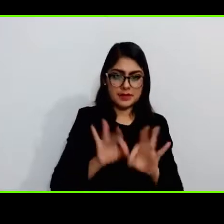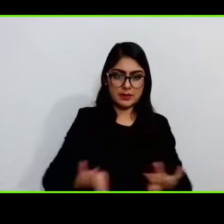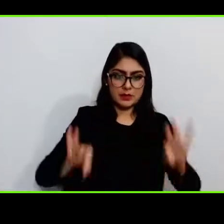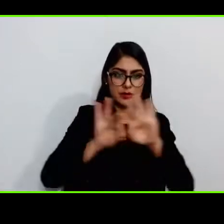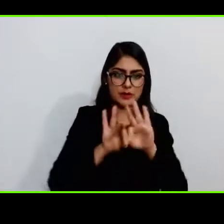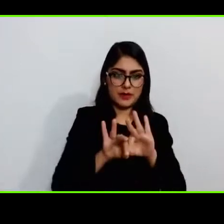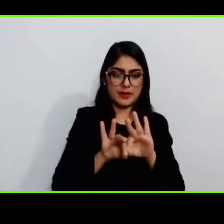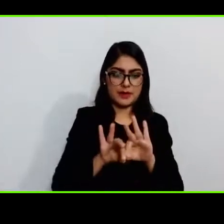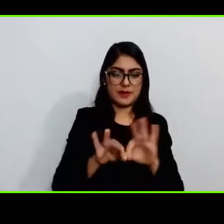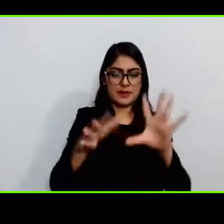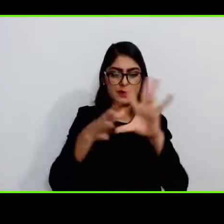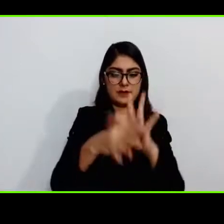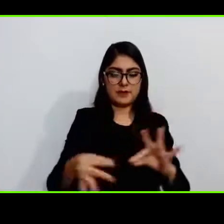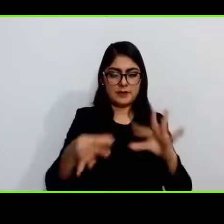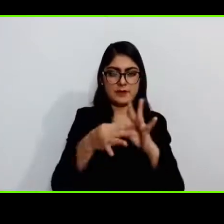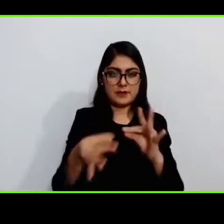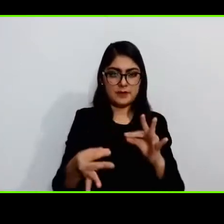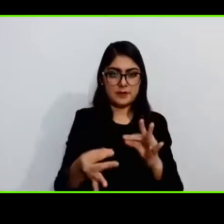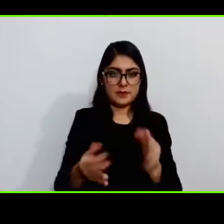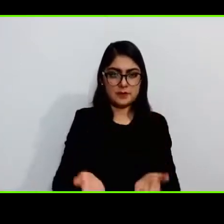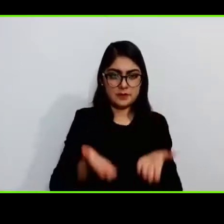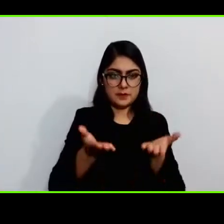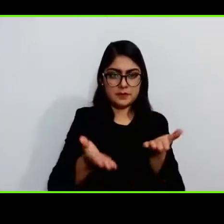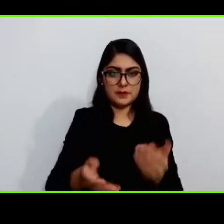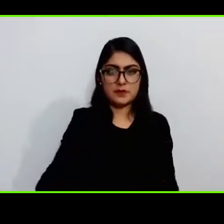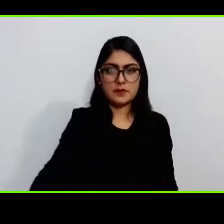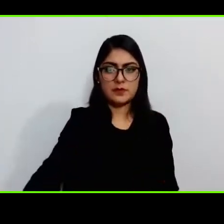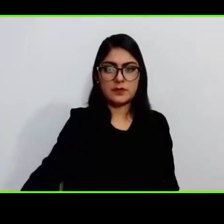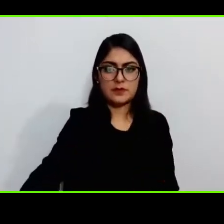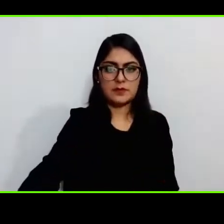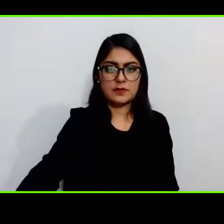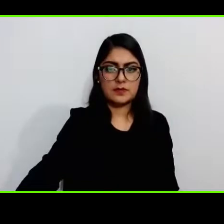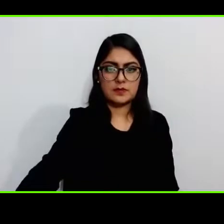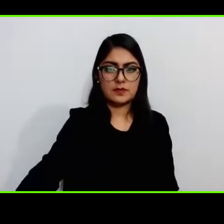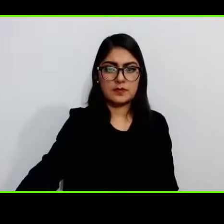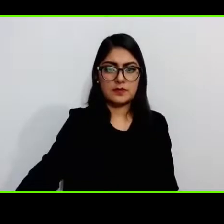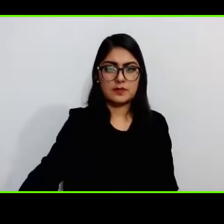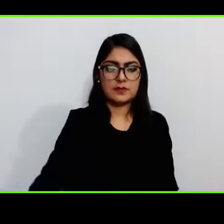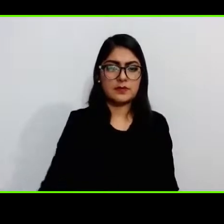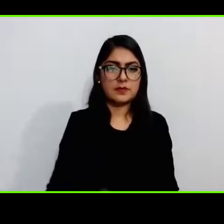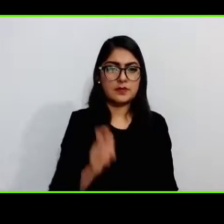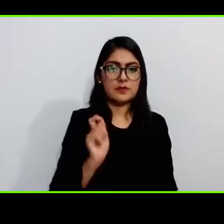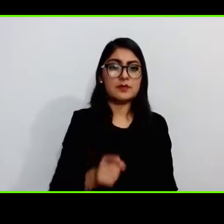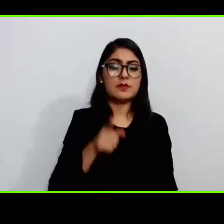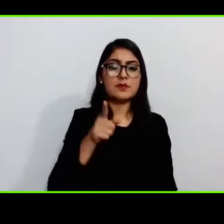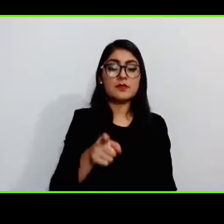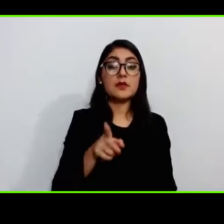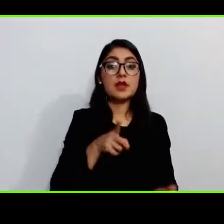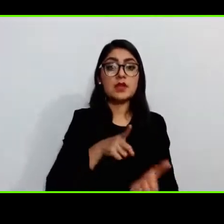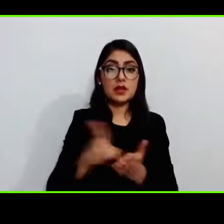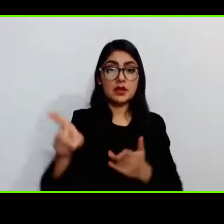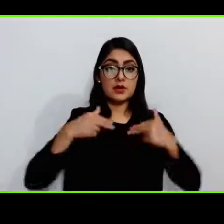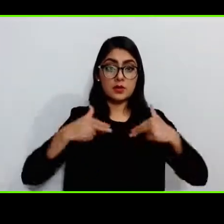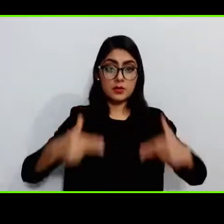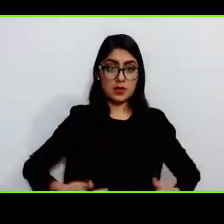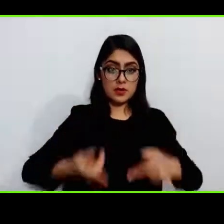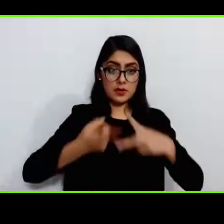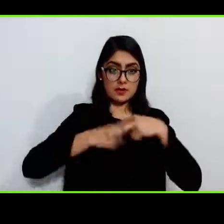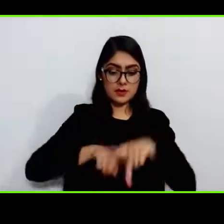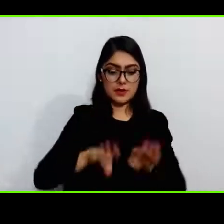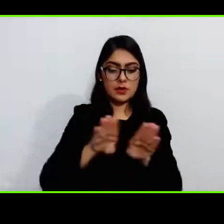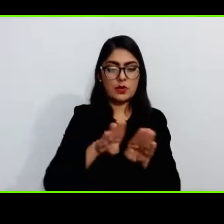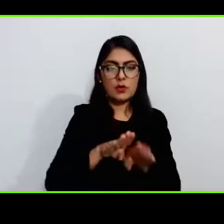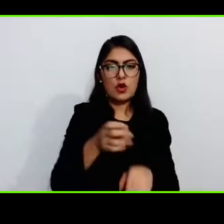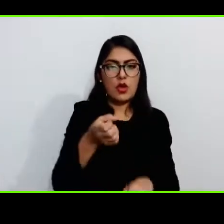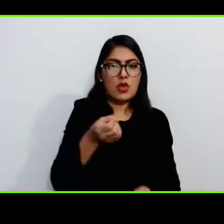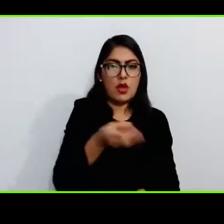este momento. Hemos platicado sobre los antecedentes de los derechos humanos en su origen, el derecho natural,